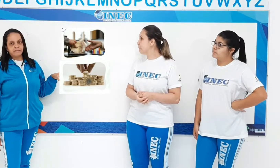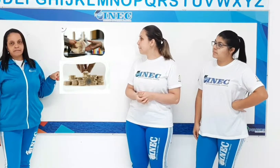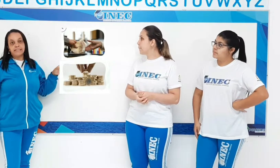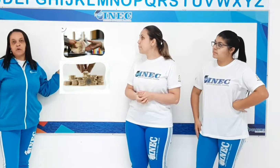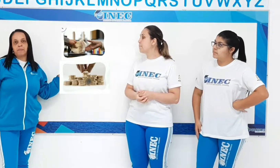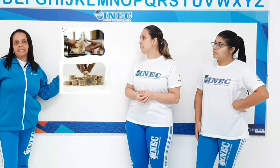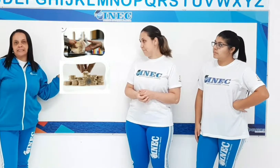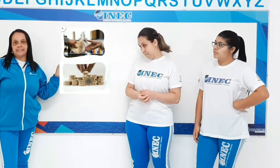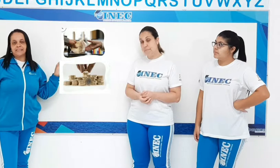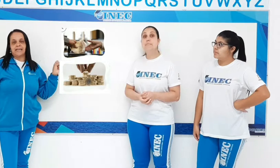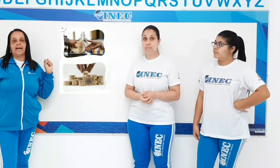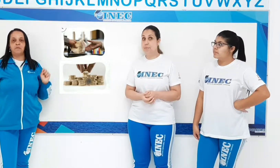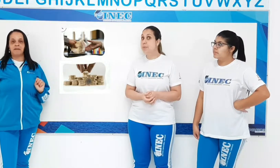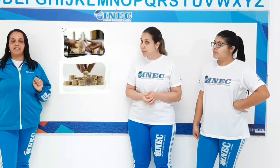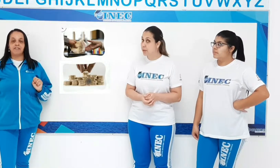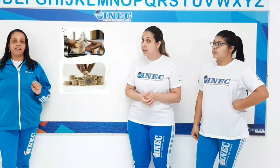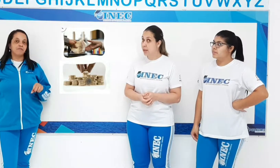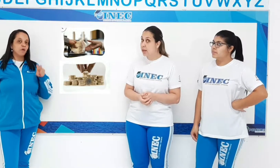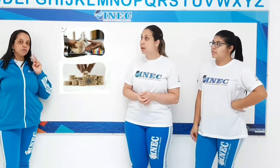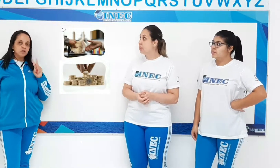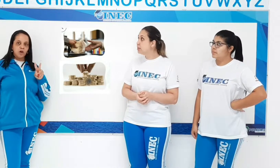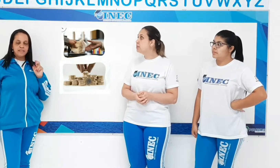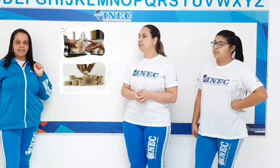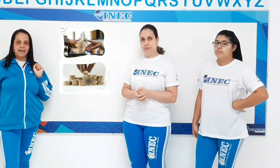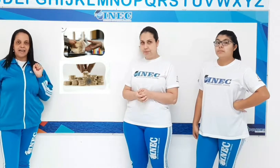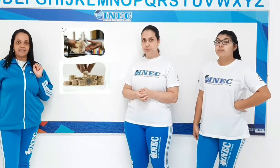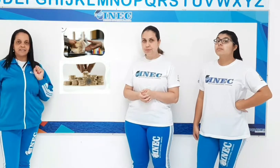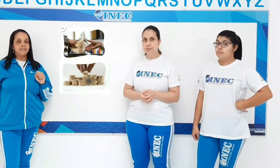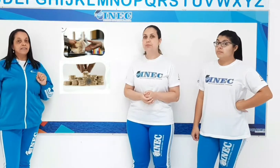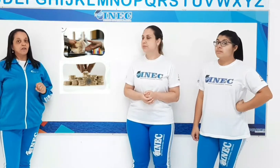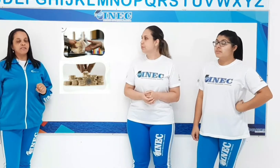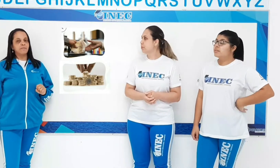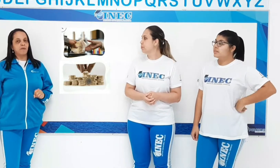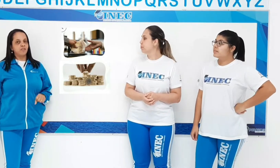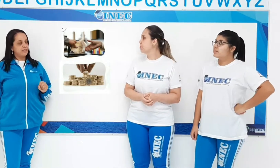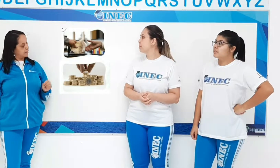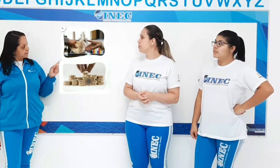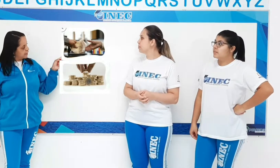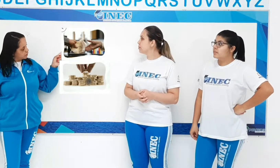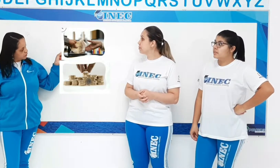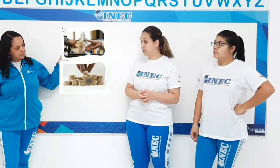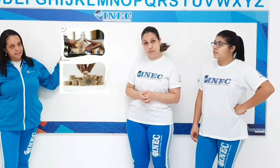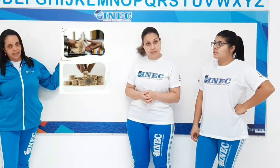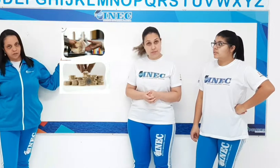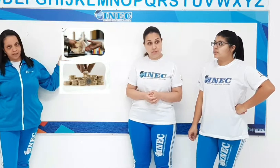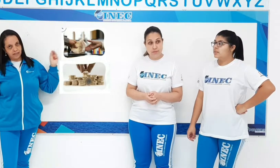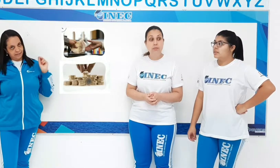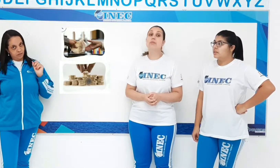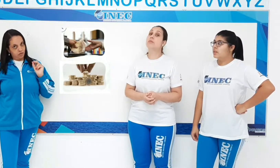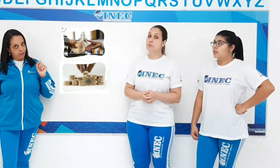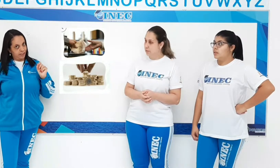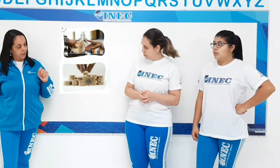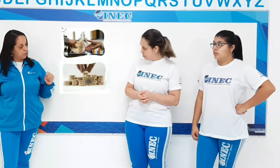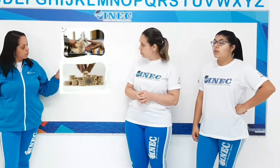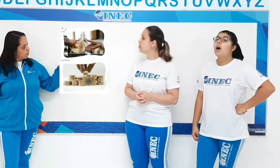pedem 5 pães. Aí o padeiro vai falar, ficou R$ 2. Então você pode dar tanto na cédula